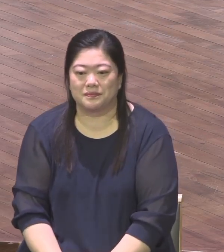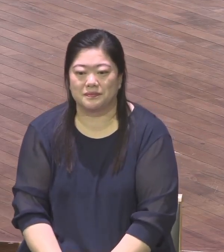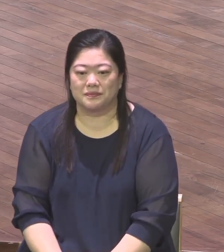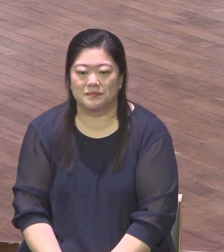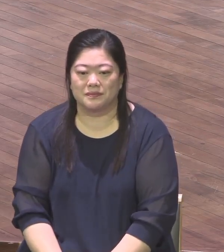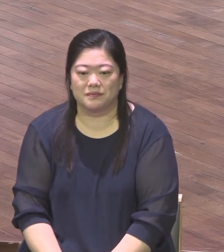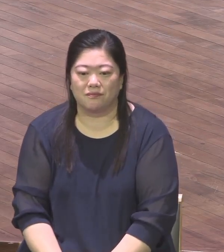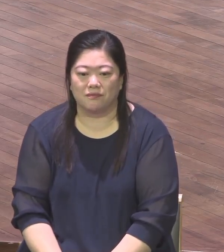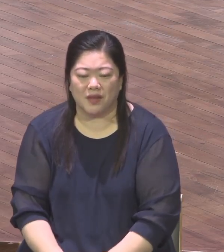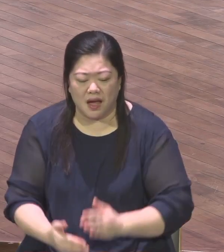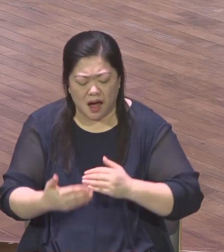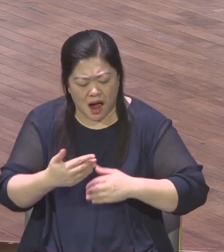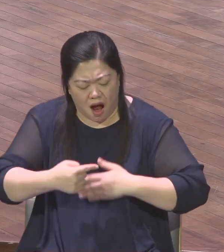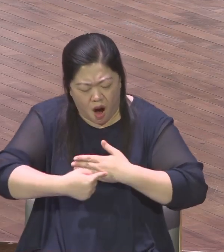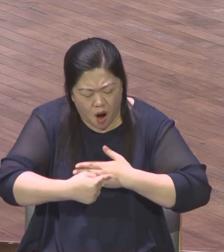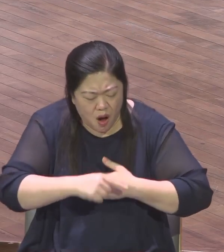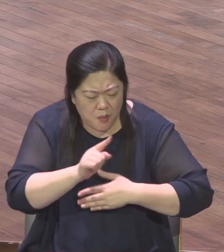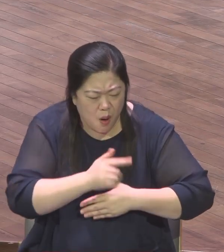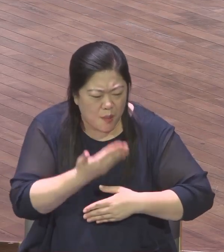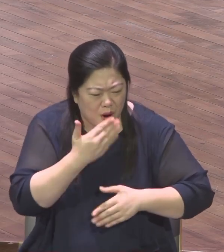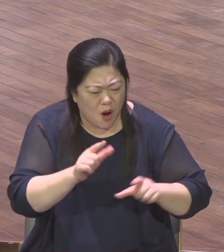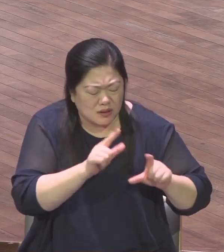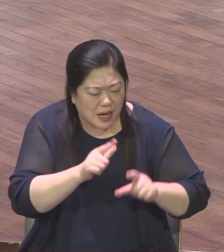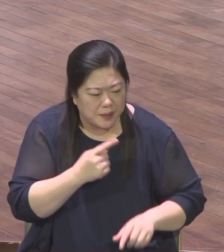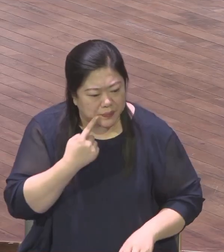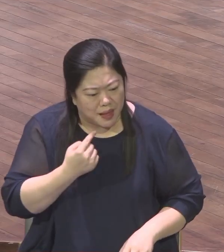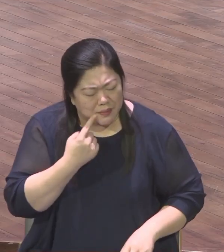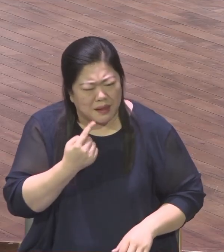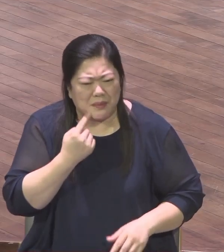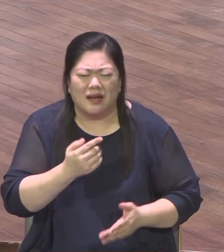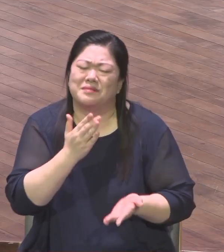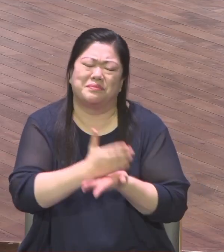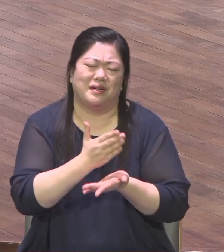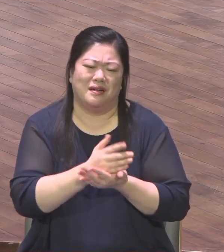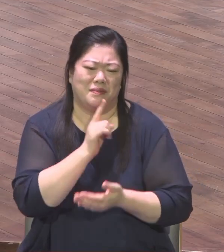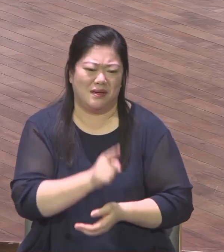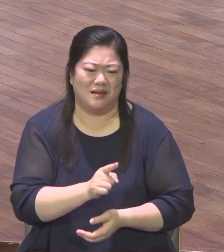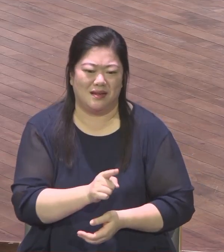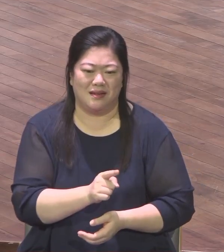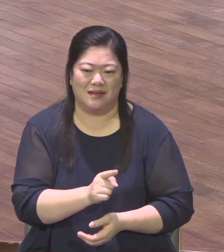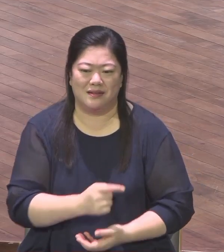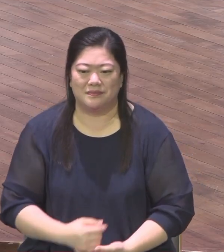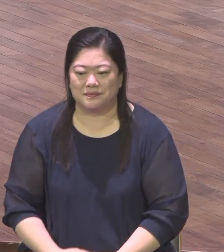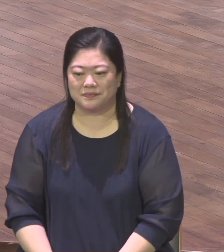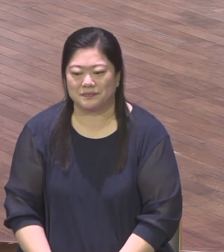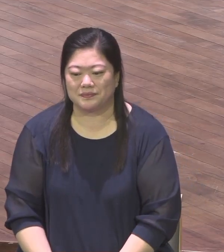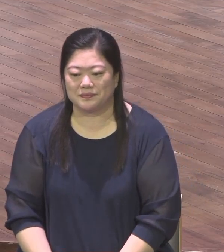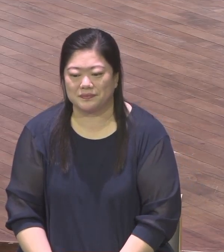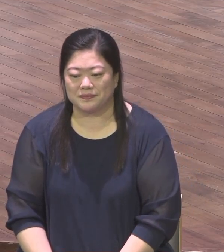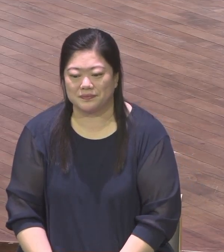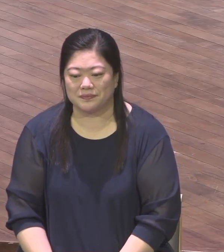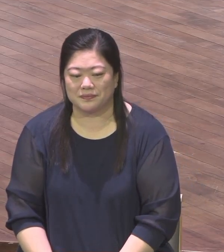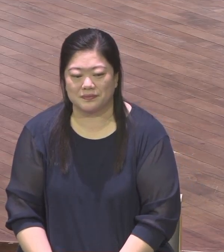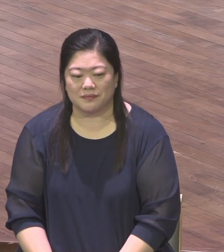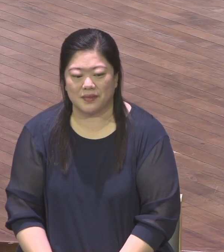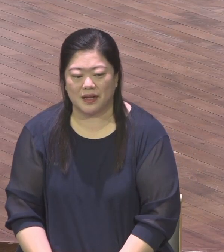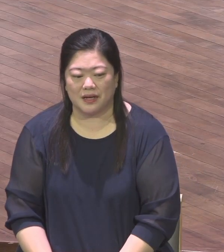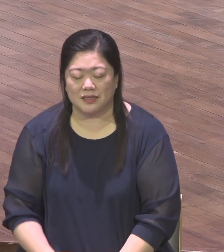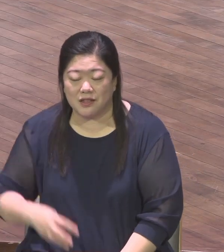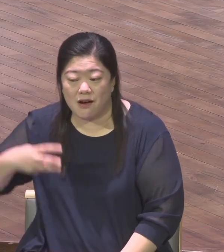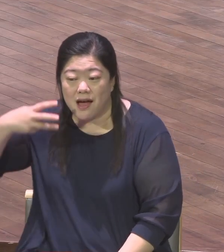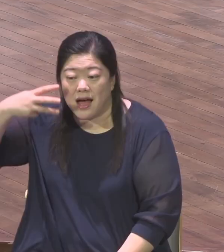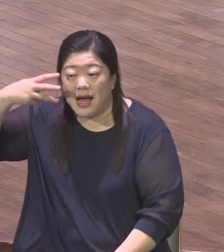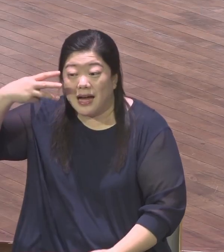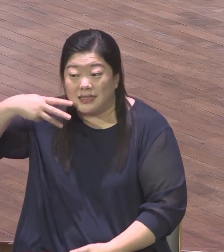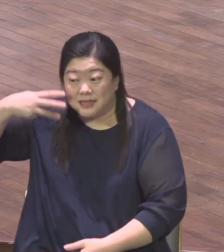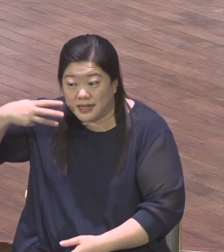최후의 통첩의 말씀이에요. 지금 최후 통첩입니다. 주의 종을 통해서. 그런데 에레미야가 하나님이